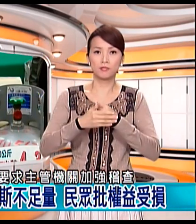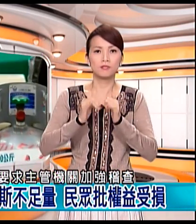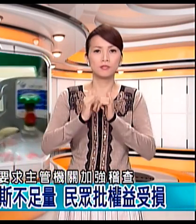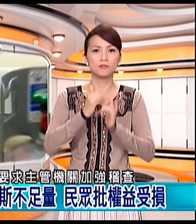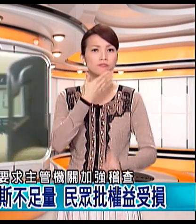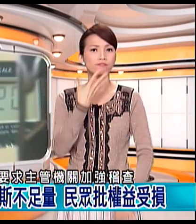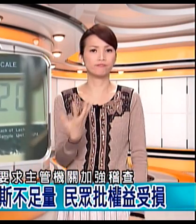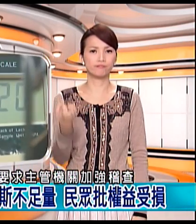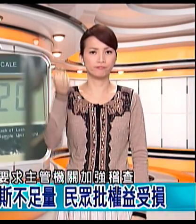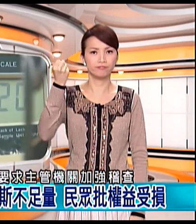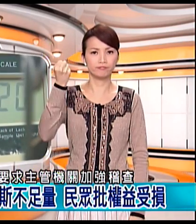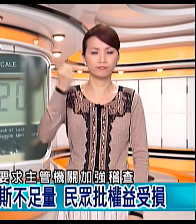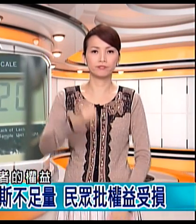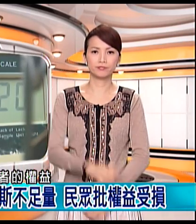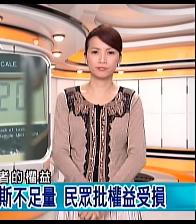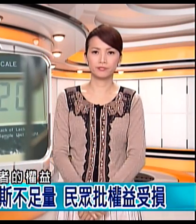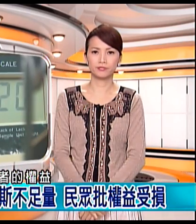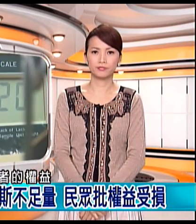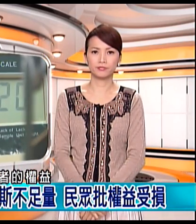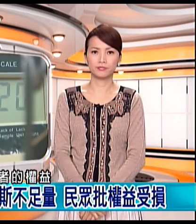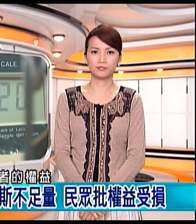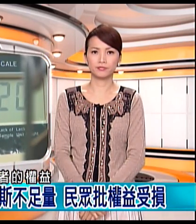加强稽查，保障消费者权益。